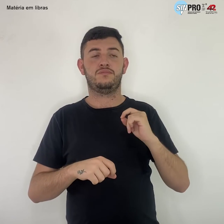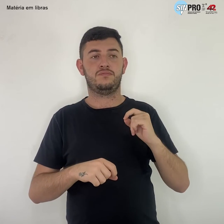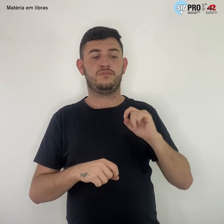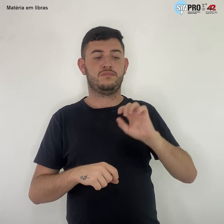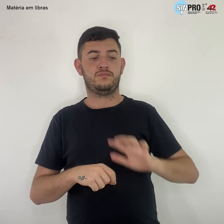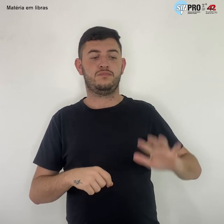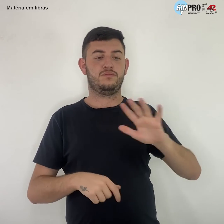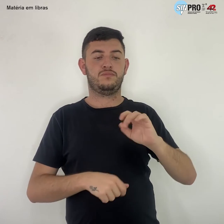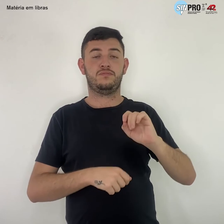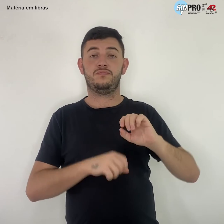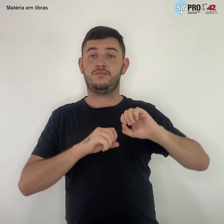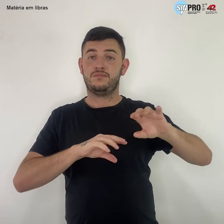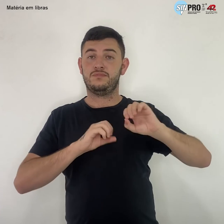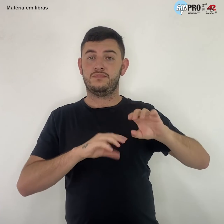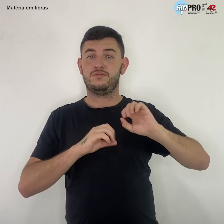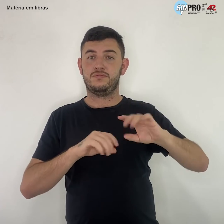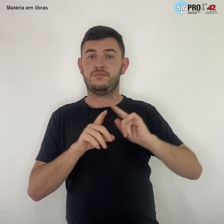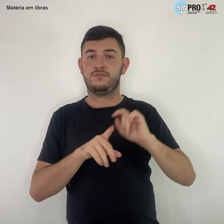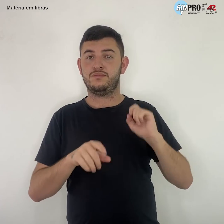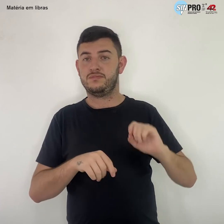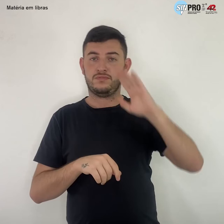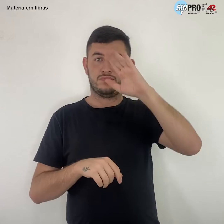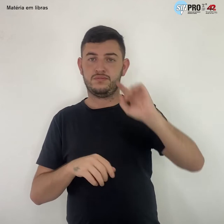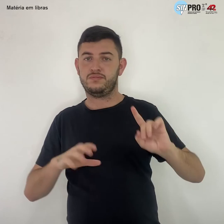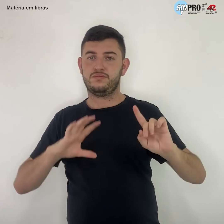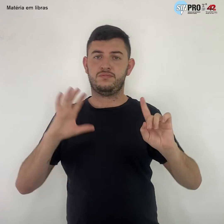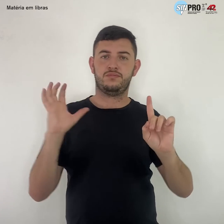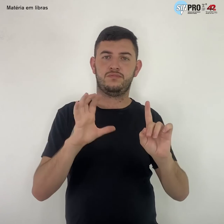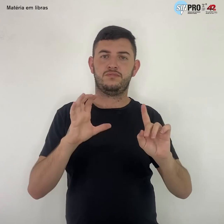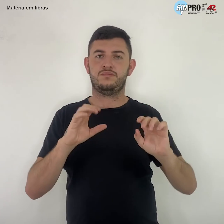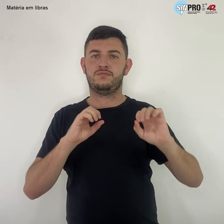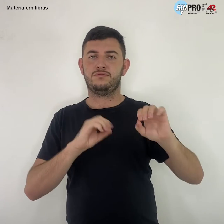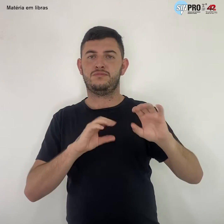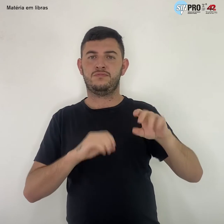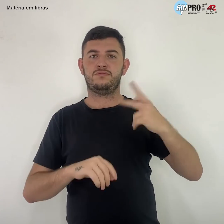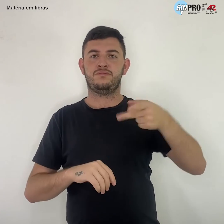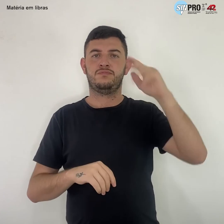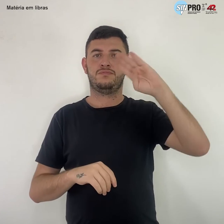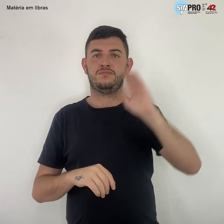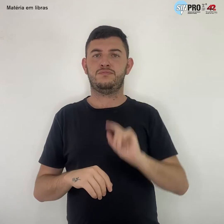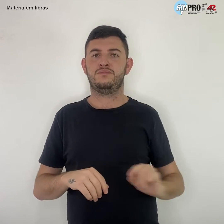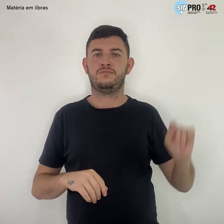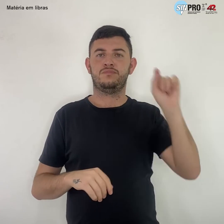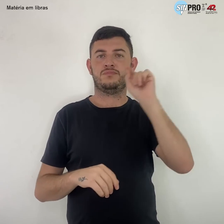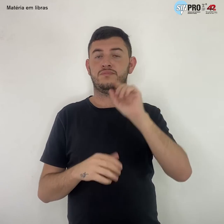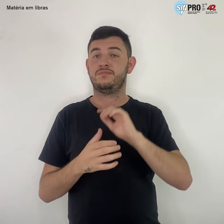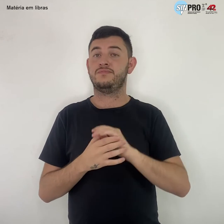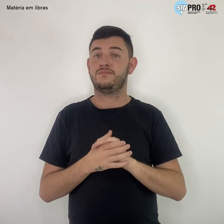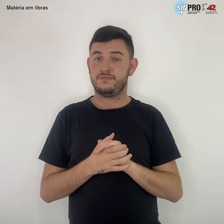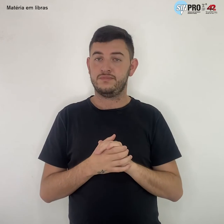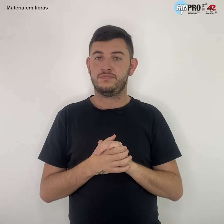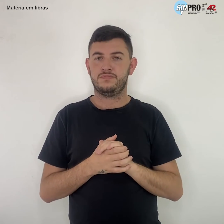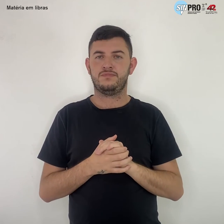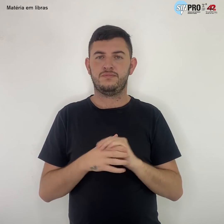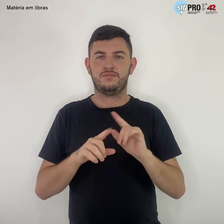Bolsonaro ataca diretamente a educação do país. Já a proposta de